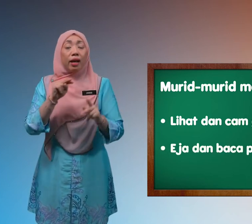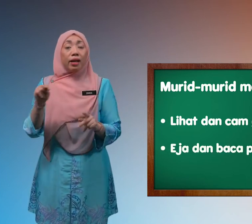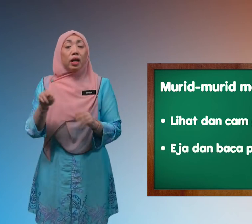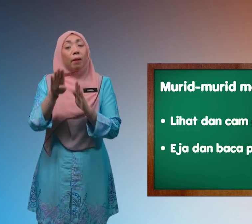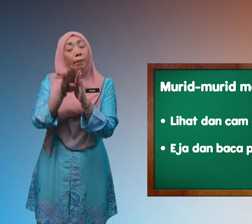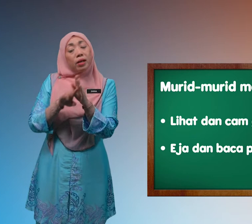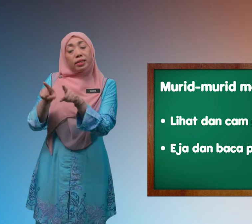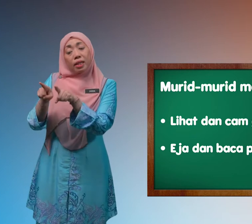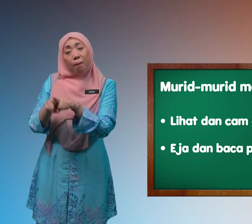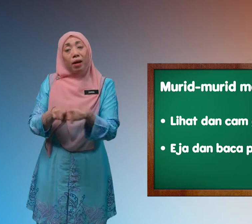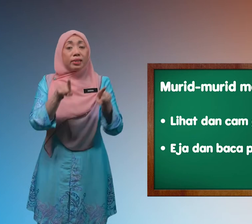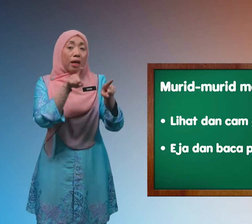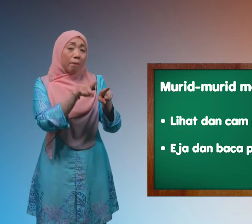perkataan bersama-sama